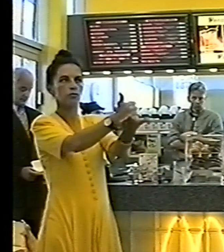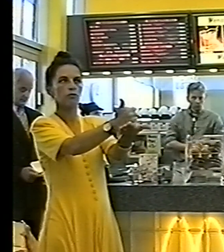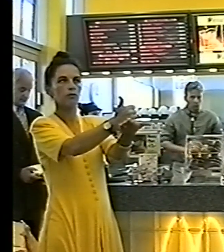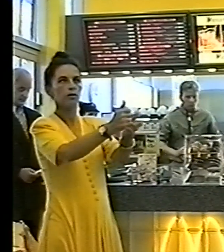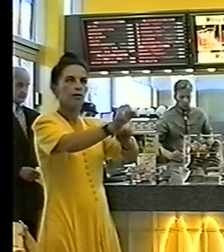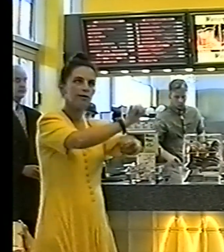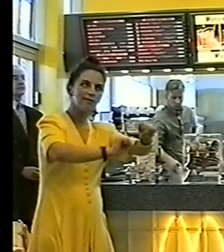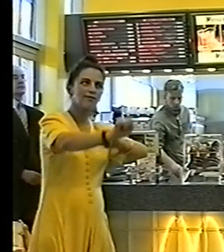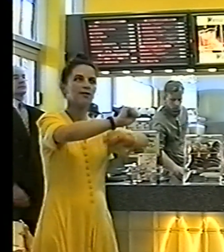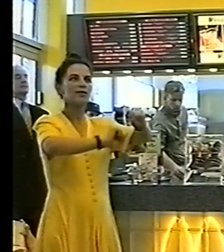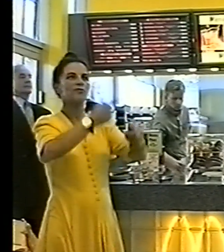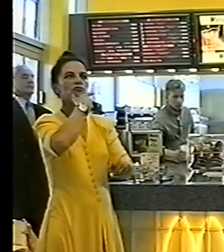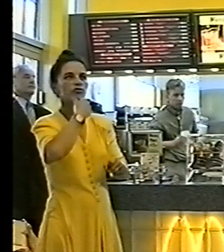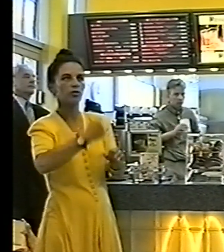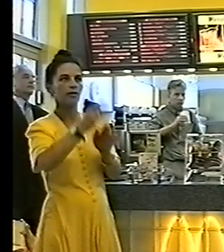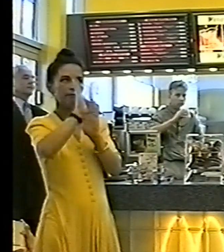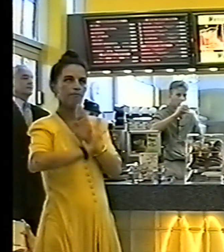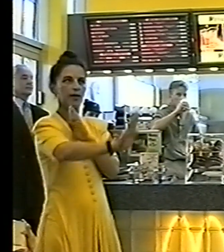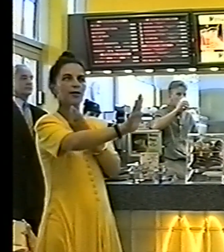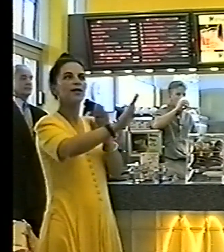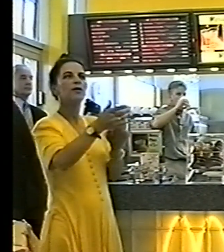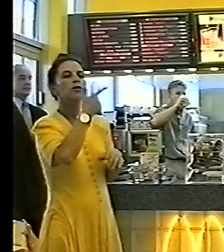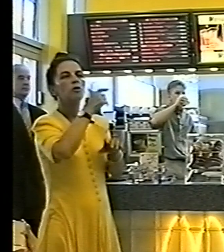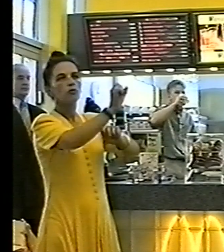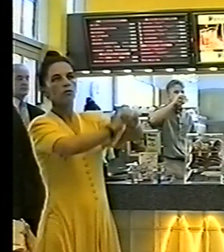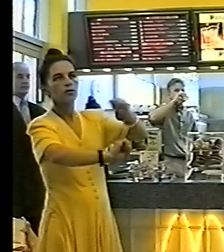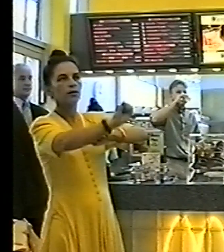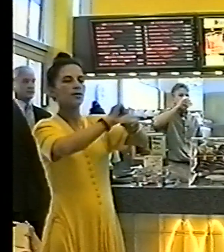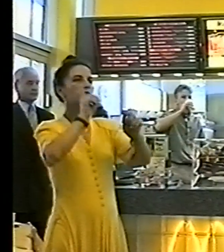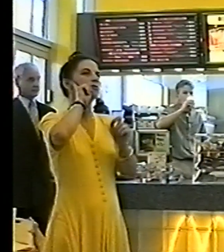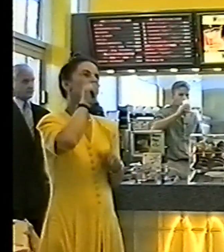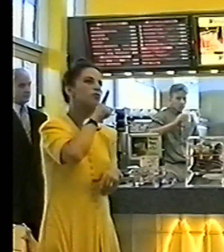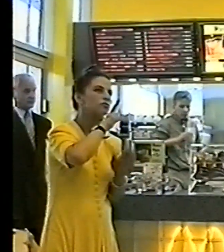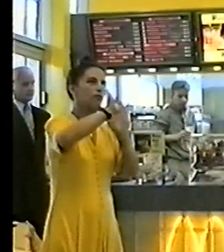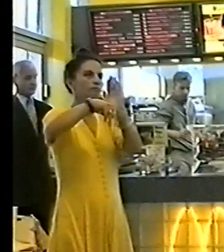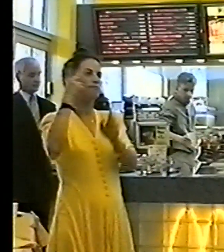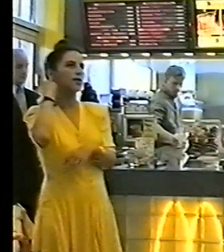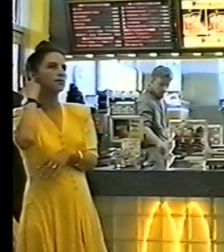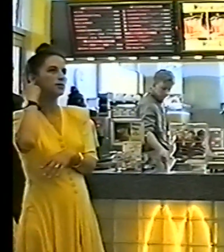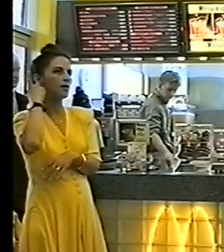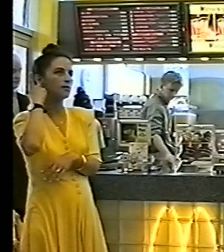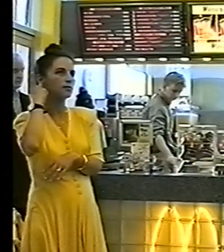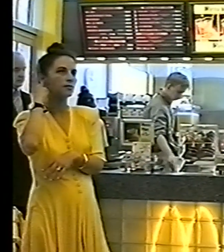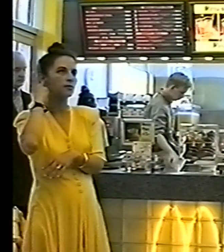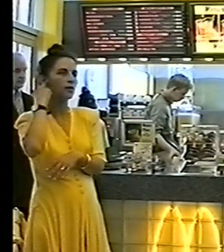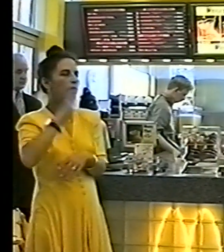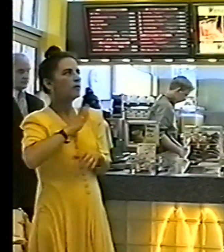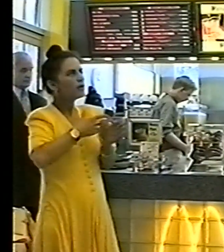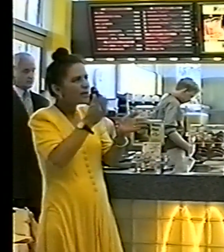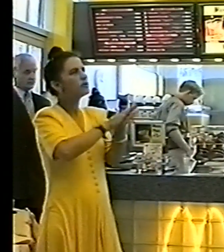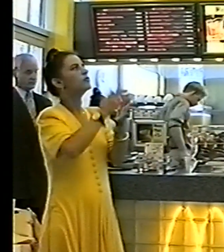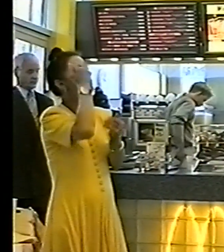une organisation de Genève, une organisation de sourds et malentendants. Nous en avons eu doublement l'idée